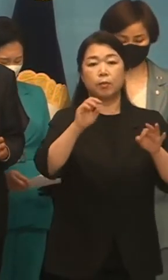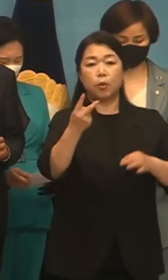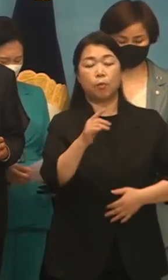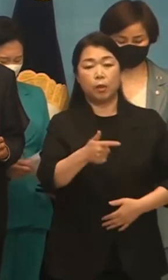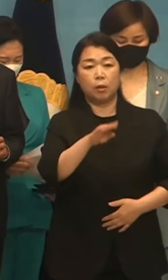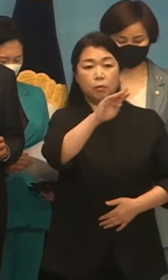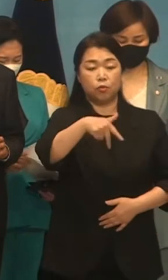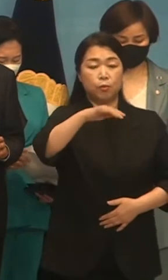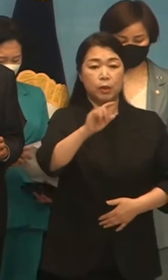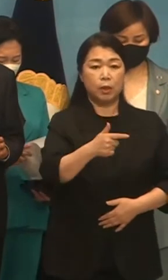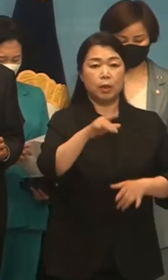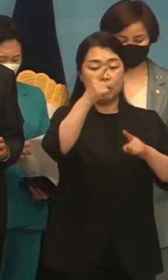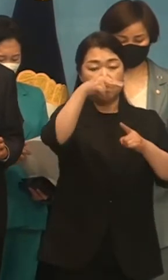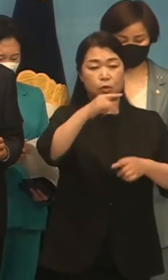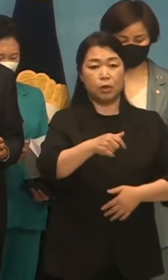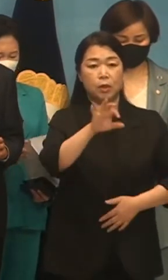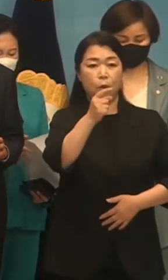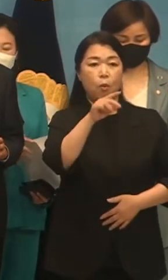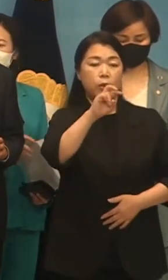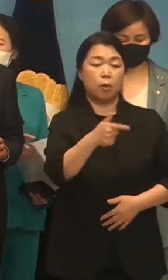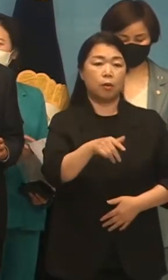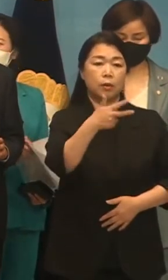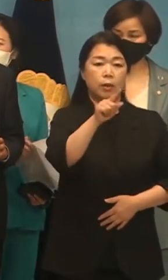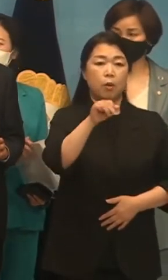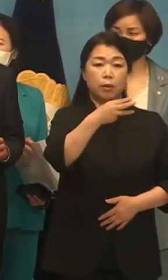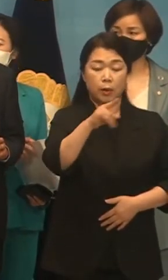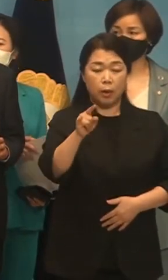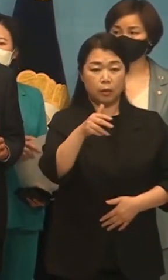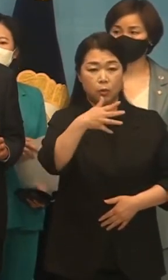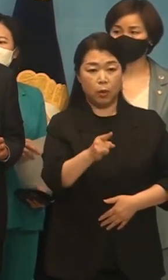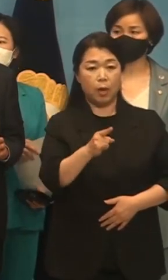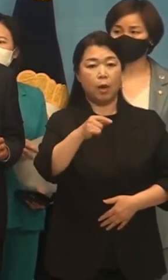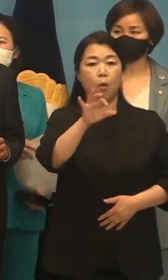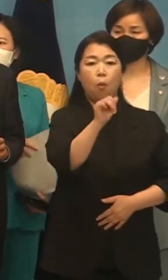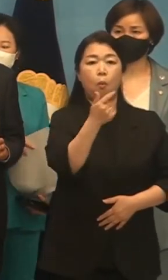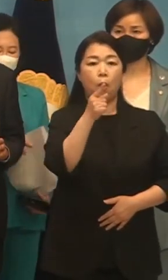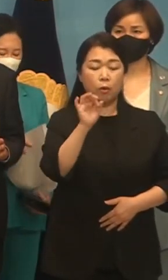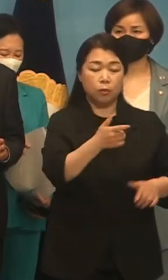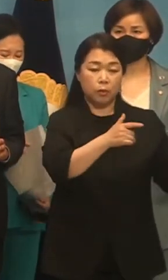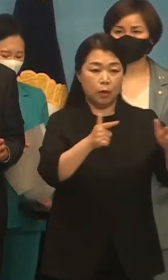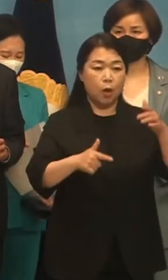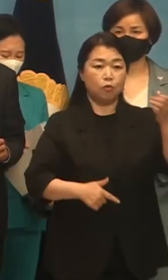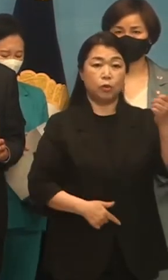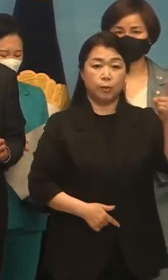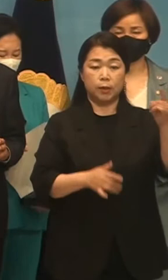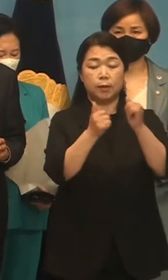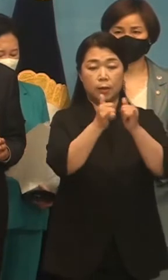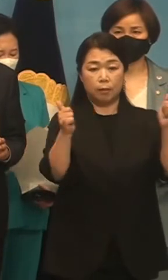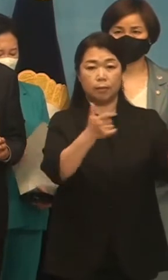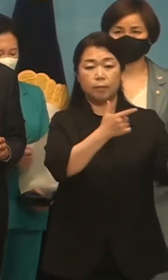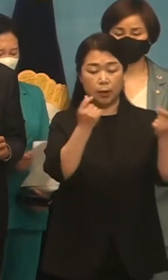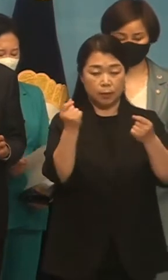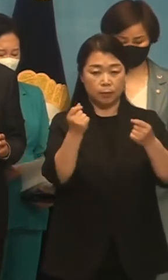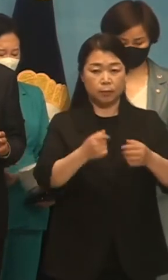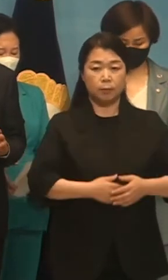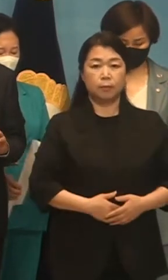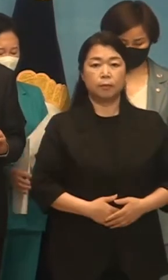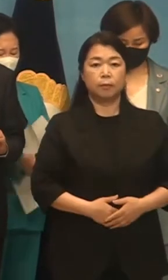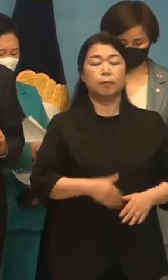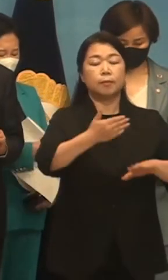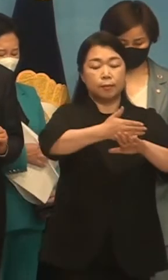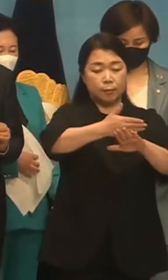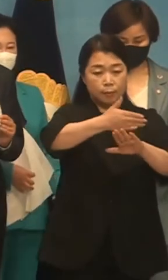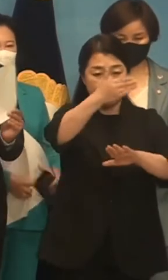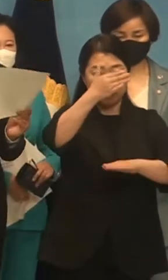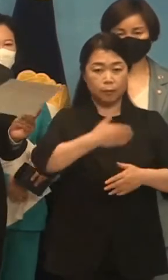김용민, 박주민, 이수진, 이목경, 정경태, 최혜영, 황문하 등 91명 일동.